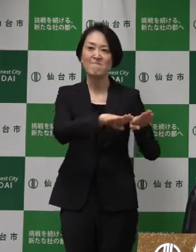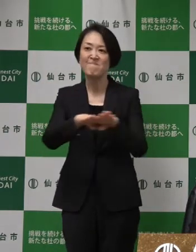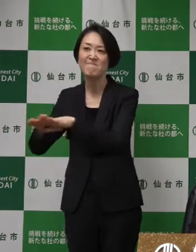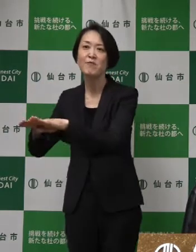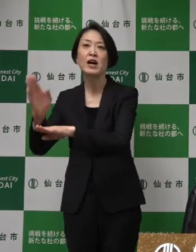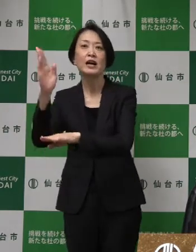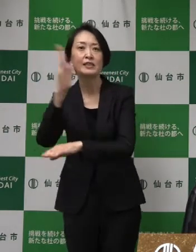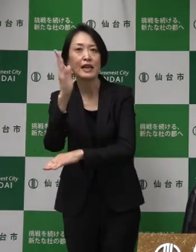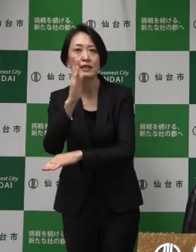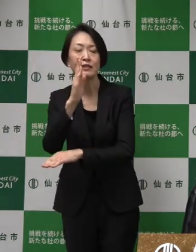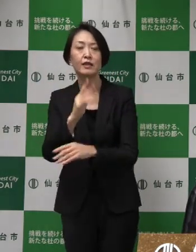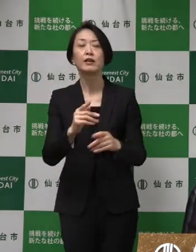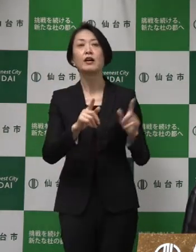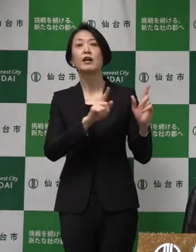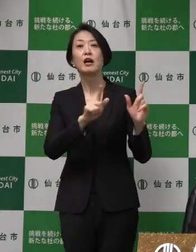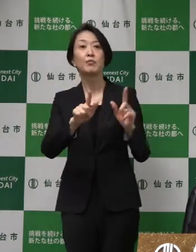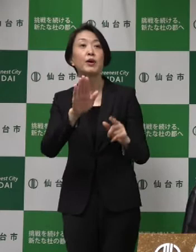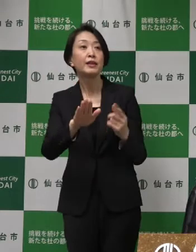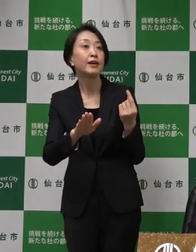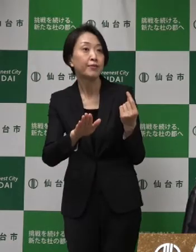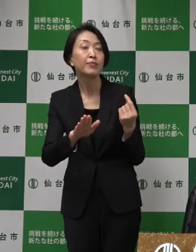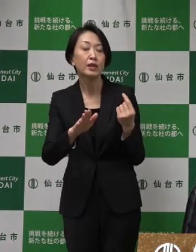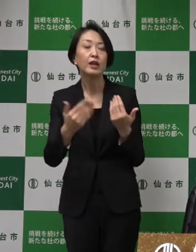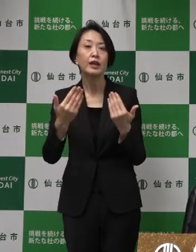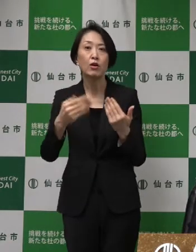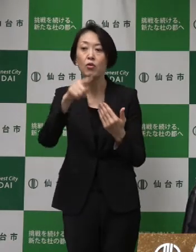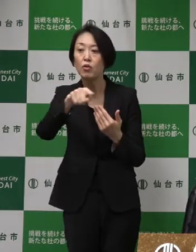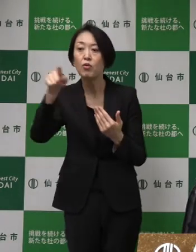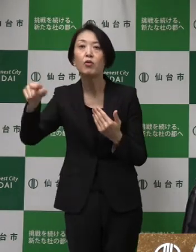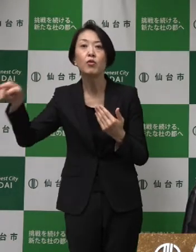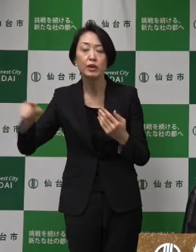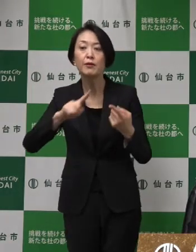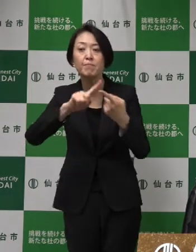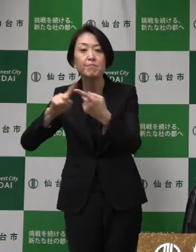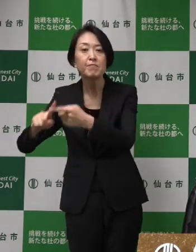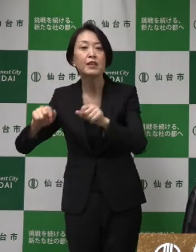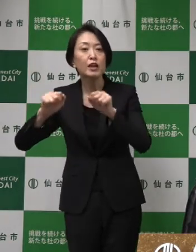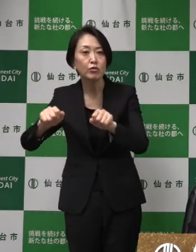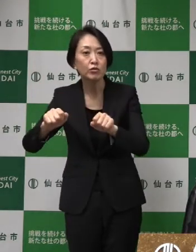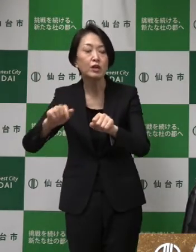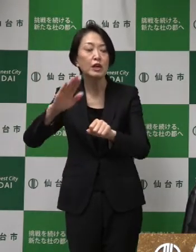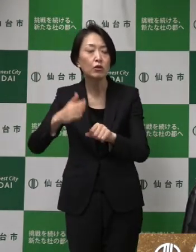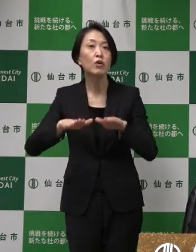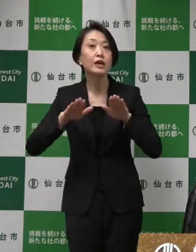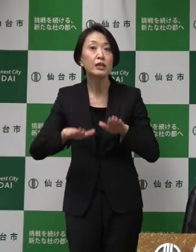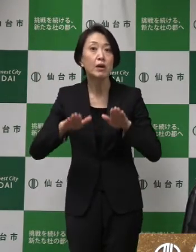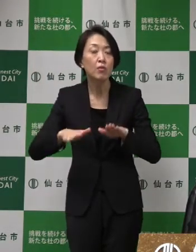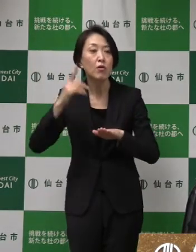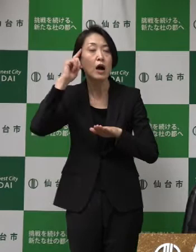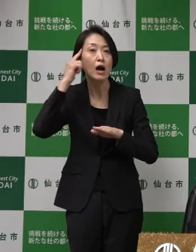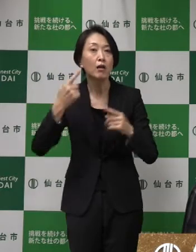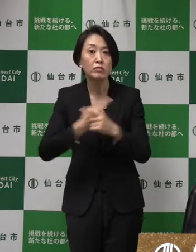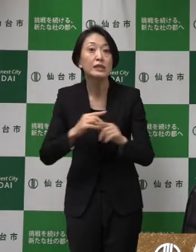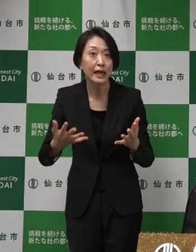て、個々に応じてということですけれども、現時点でもそのお考えに変わりはないかということをお聞きしたいんです